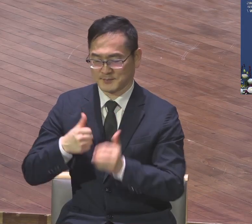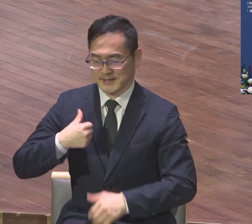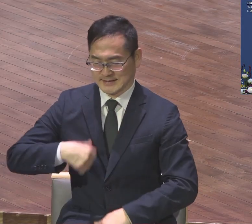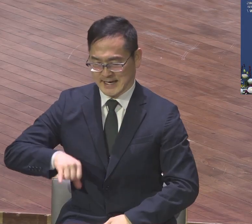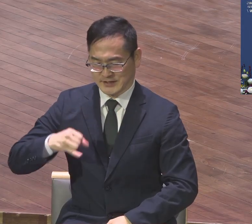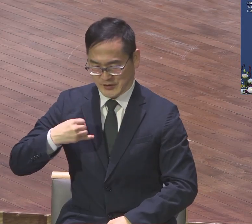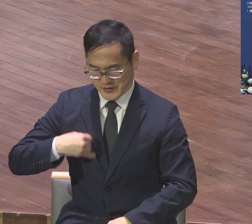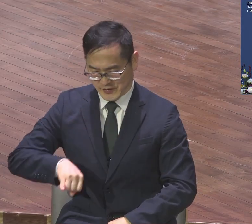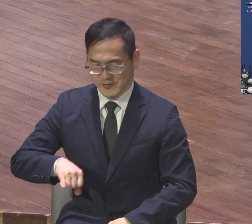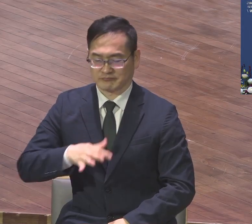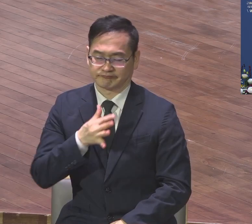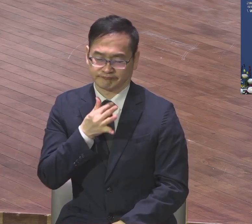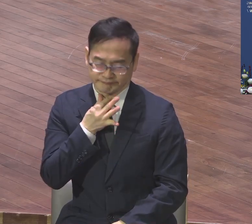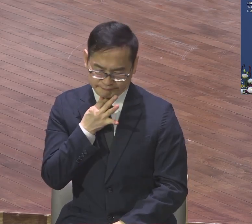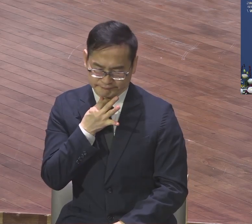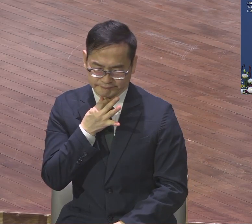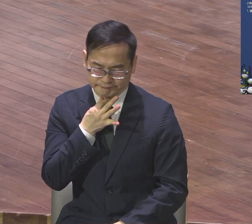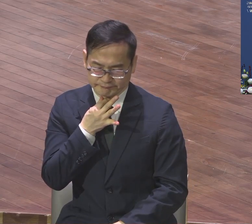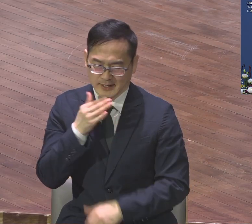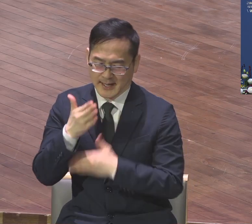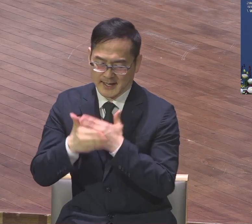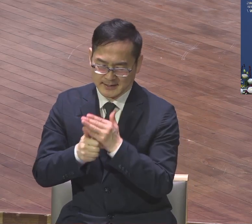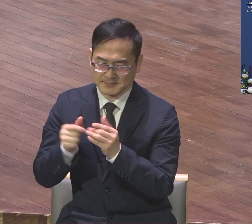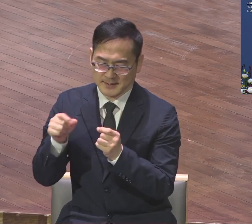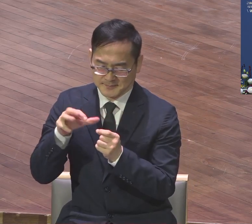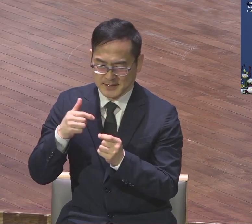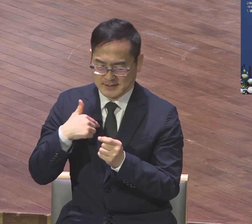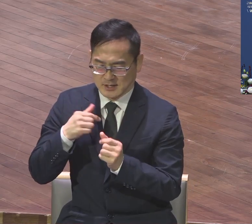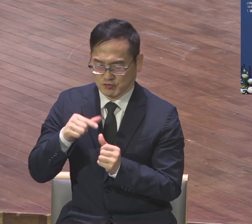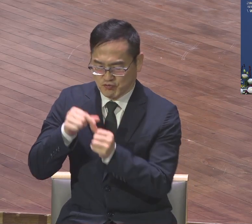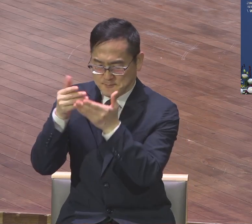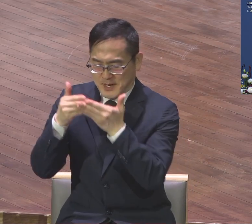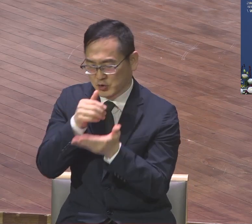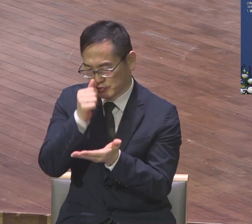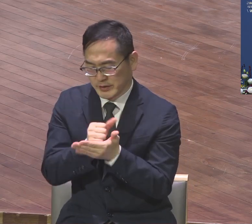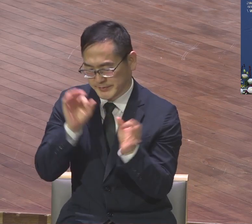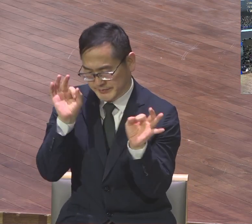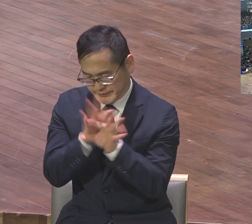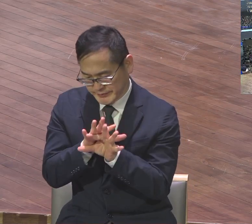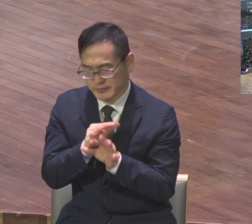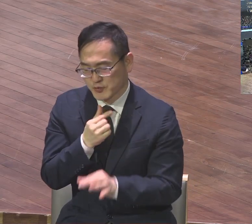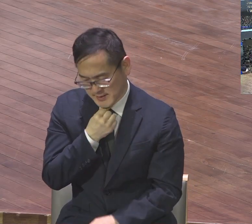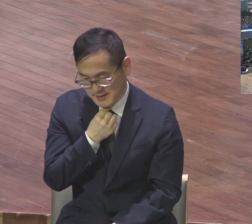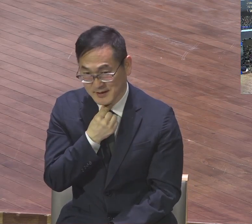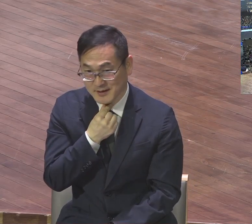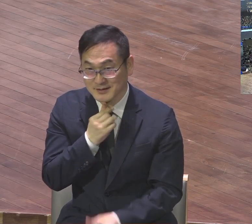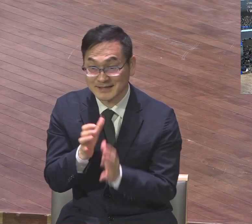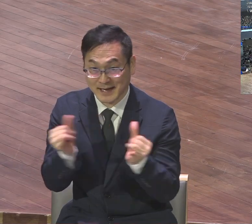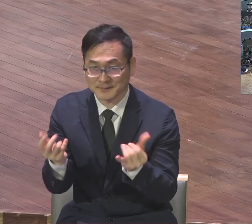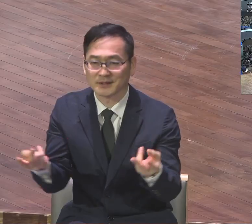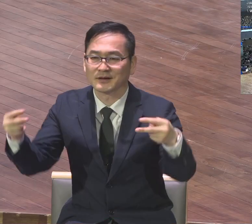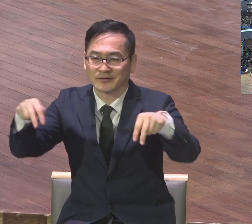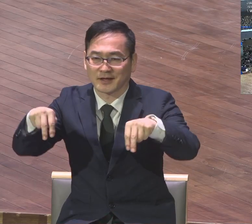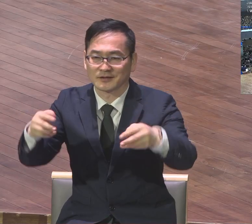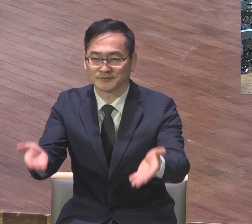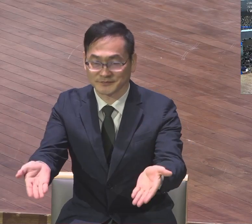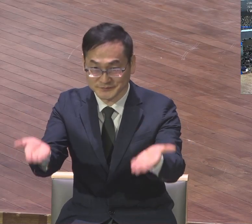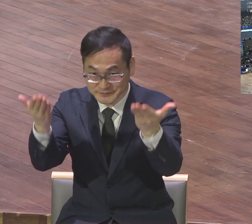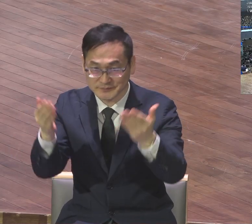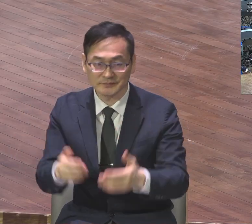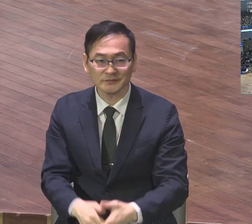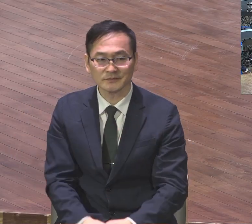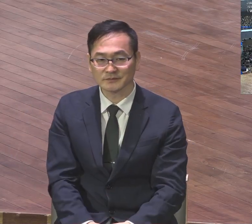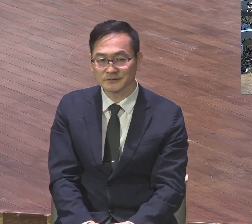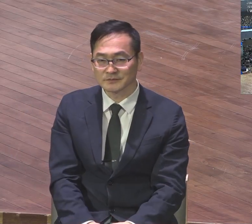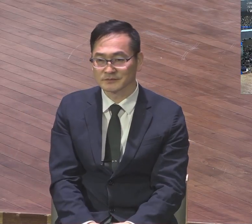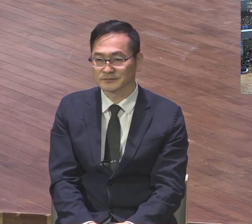이제는 구원받고 살고 싶습니다 하면 그 자리에 일어서세요. 저 2층 3층 다 오늘 처음 오신 분